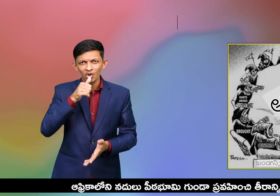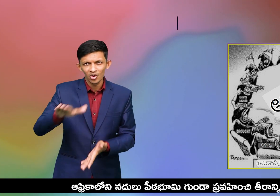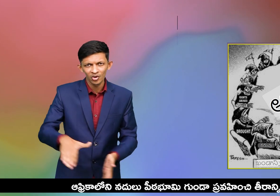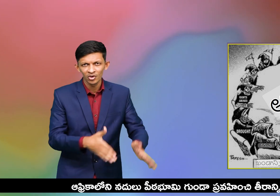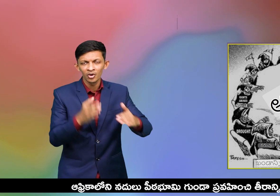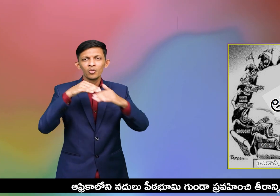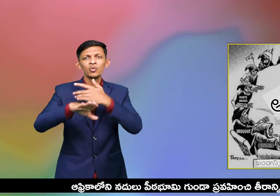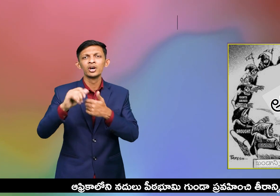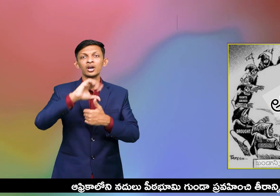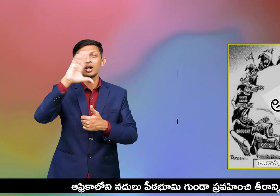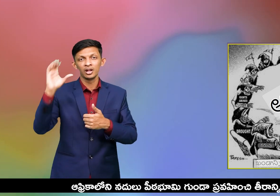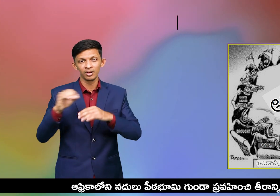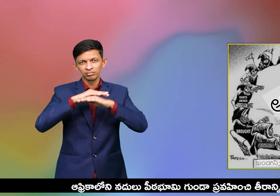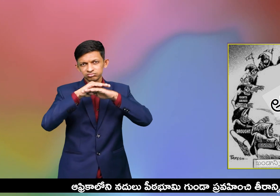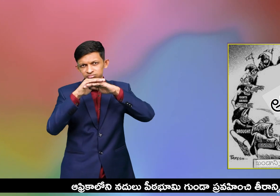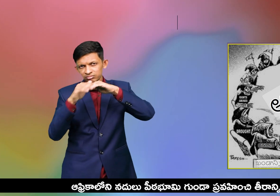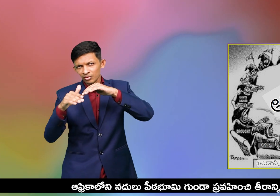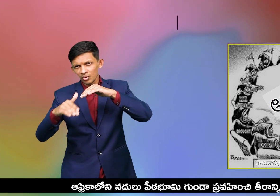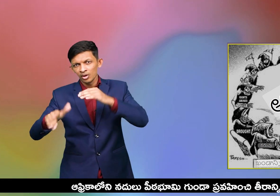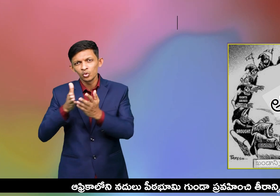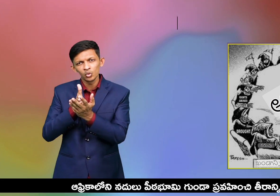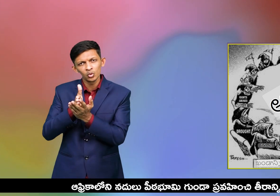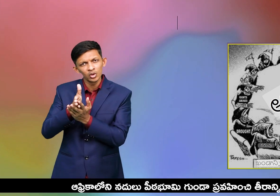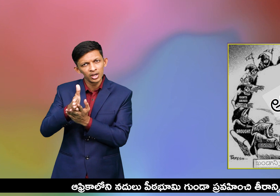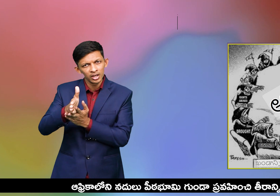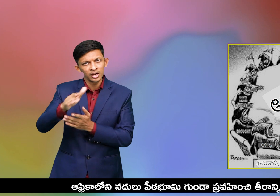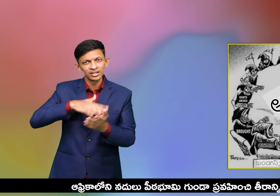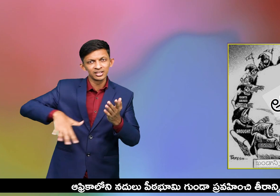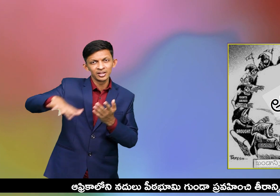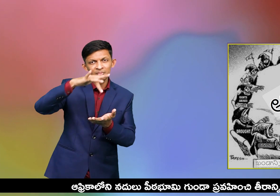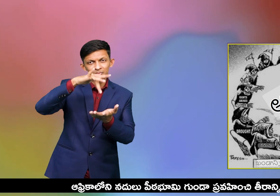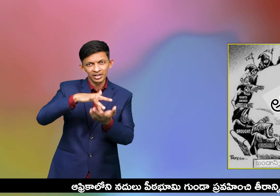ఆఫ్రికాలోని నదులు పీఠభూమి గుండా ప్రవహించి తీరాన్ని చేరుకుంటాయి.